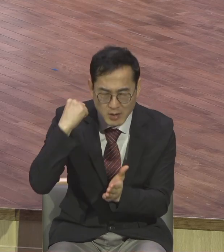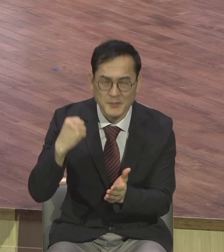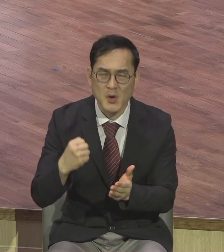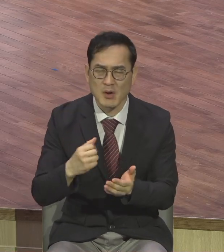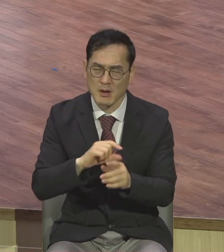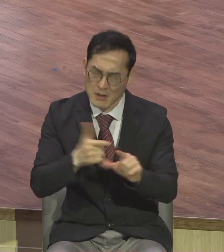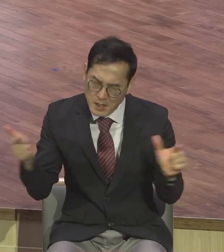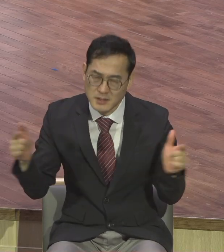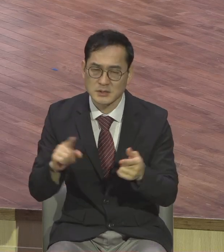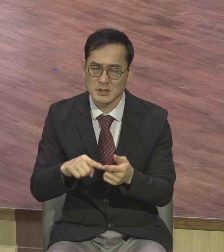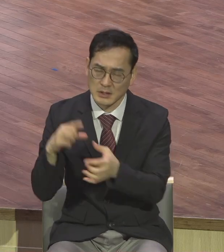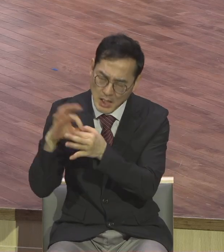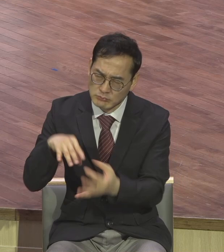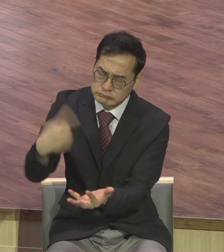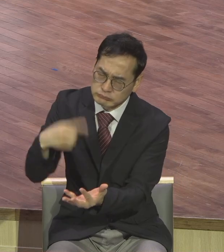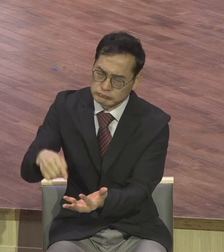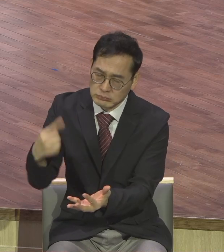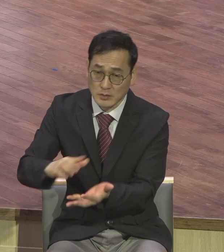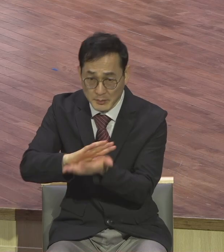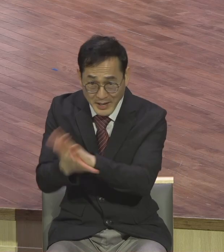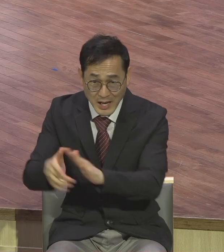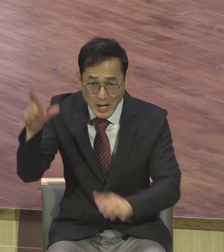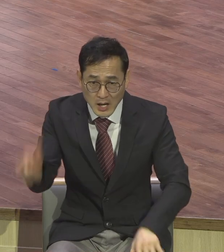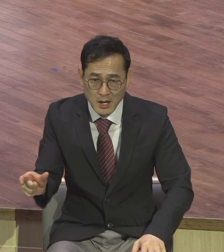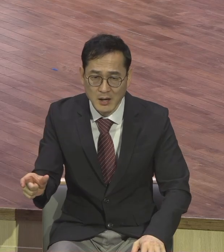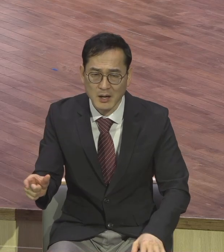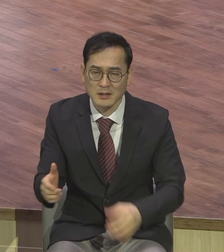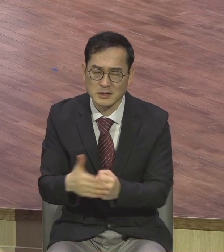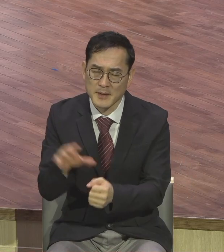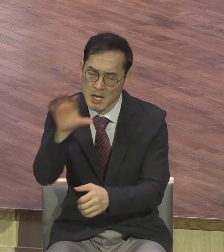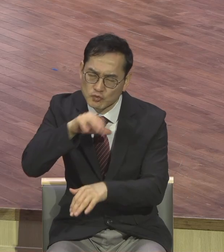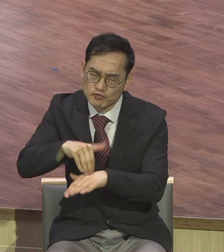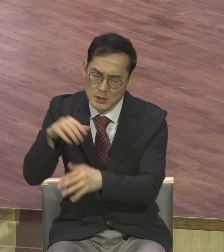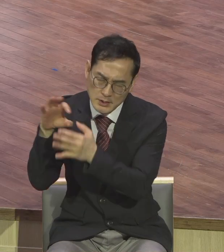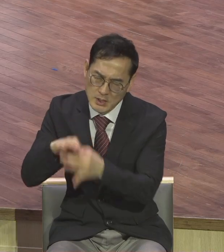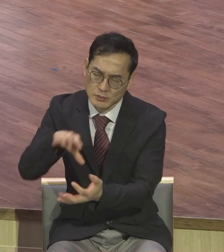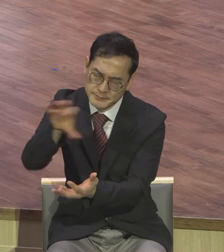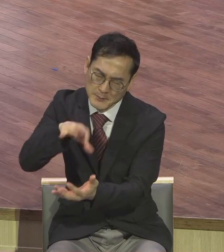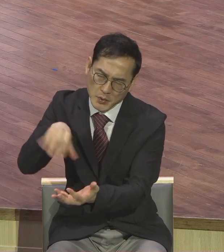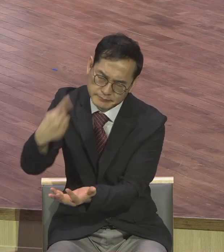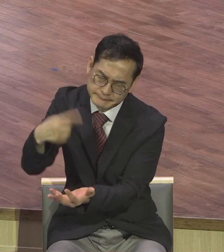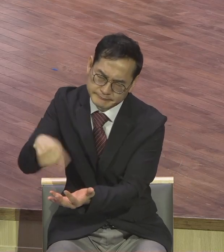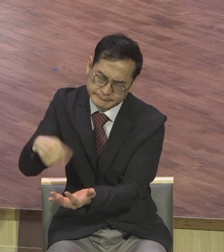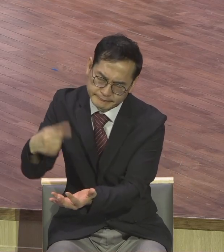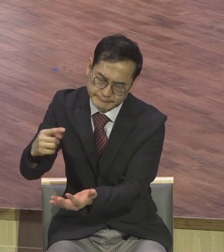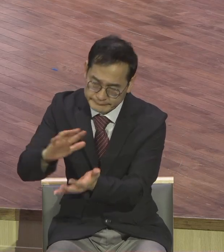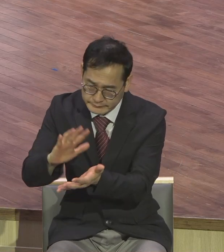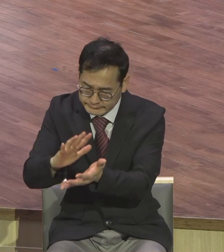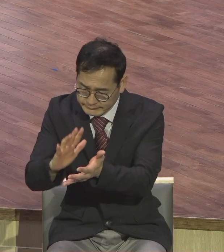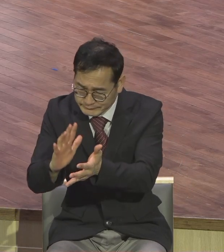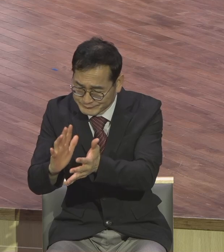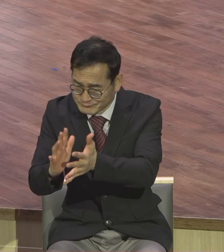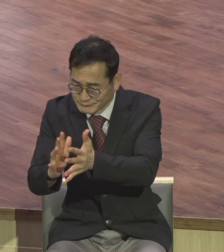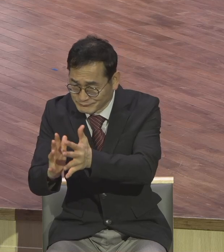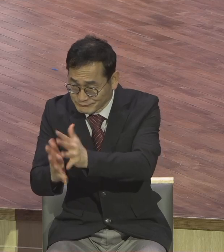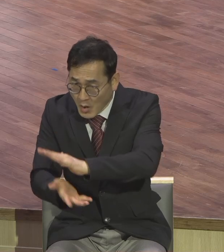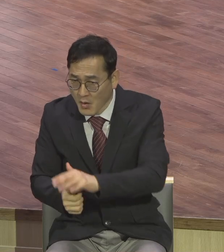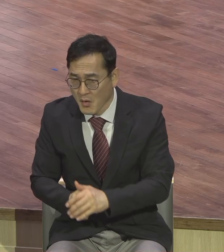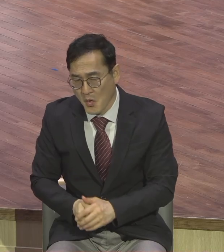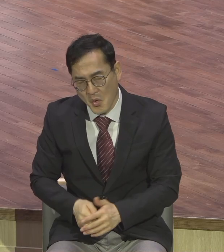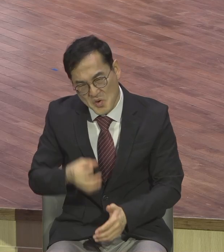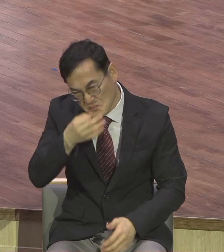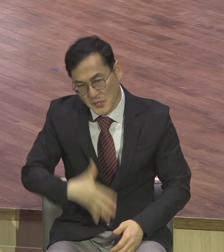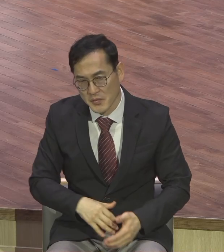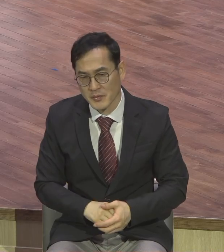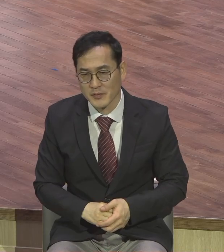영적 훈련을 받아야 체질이 바뀌어요. 그래야 영적인 분별력이 생기게 된다. 딱 판단이 생기지. 자기